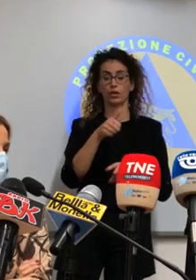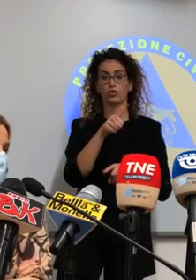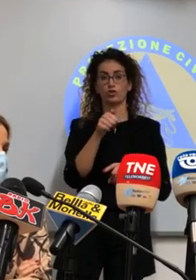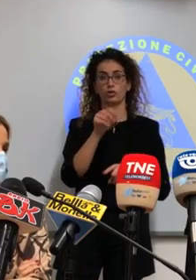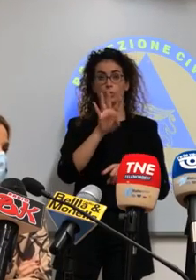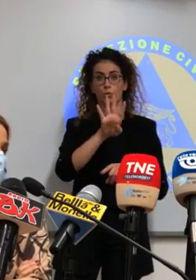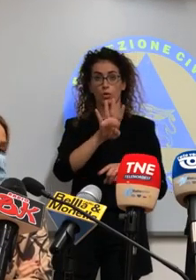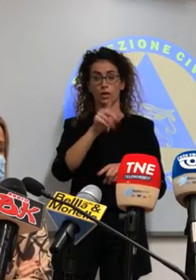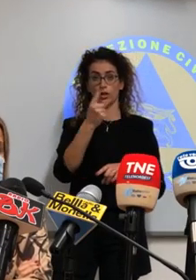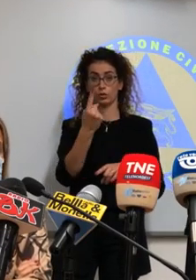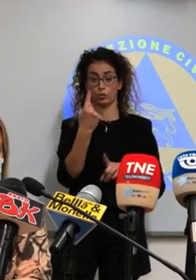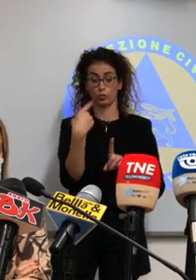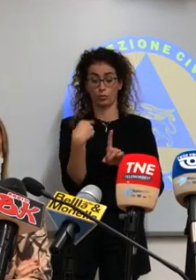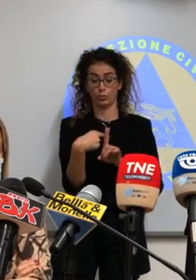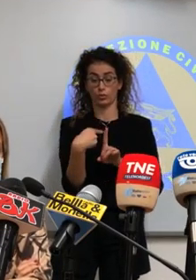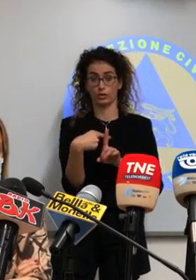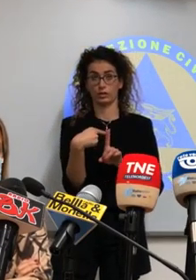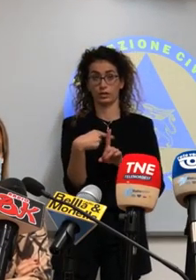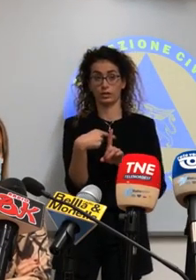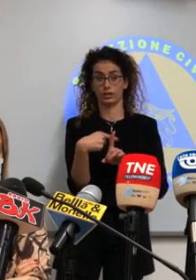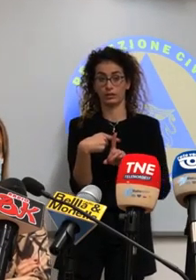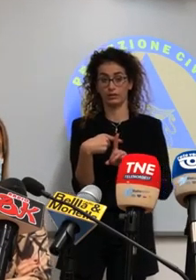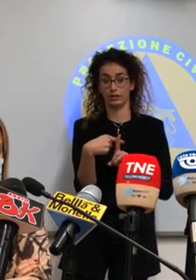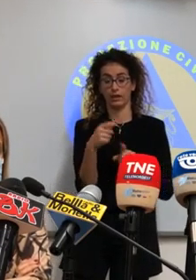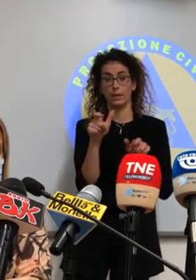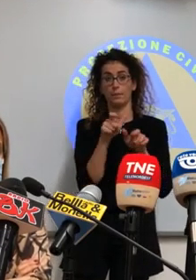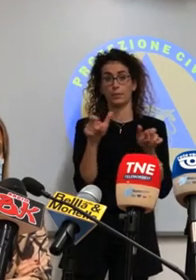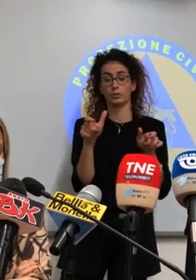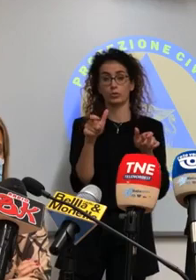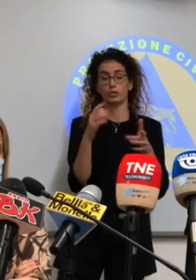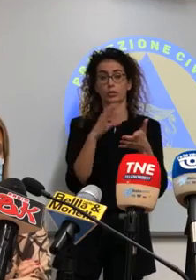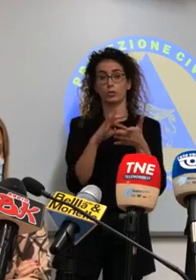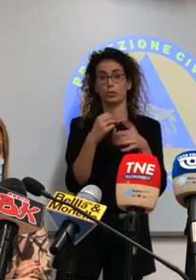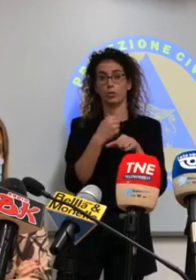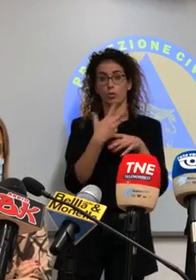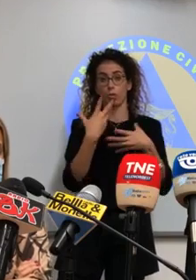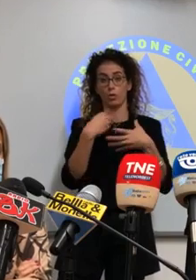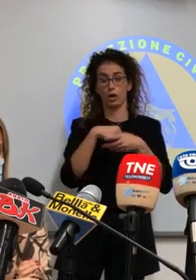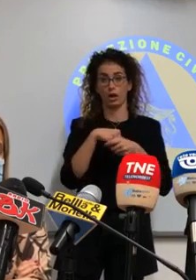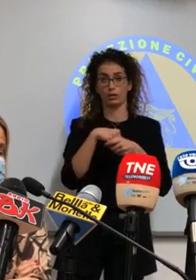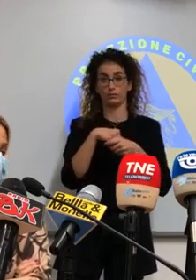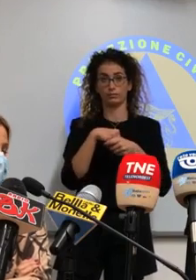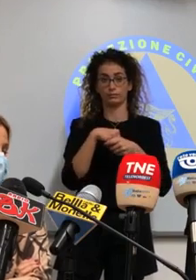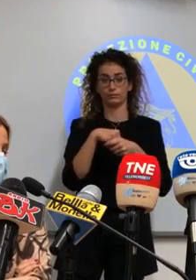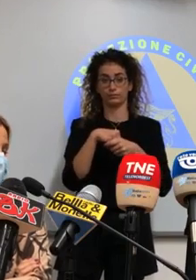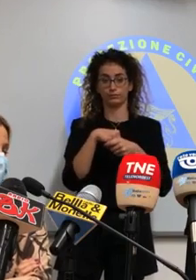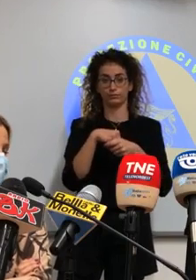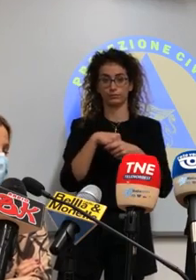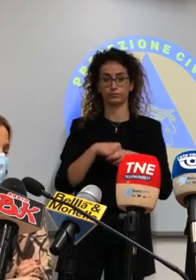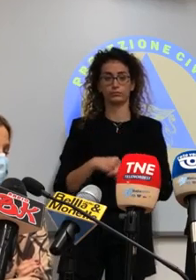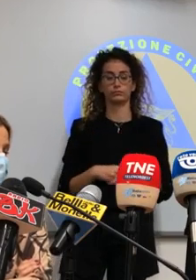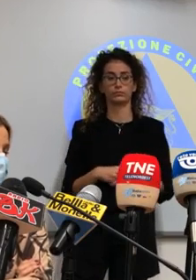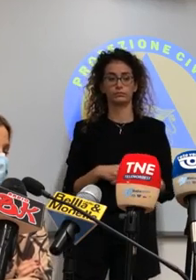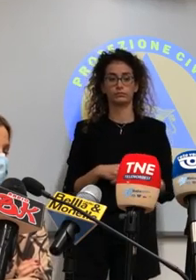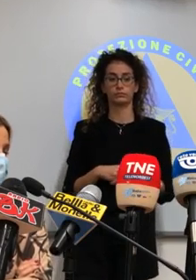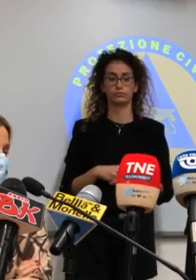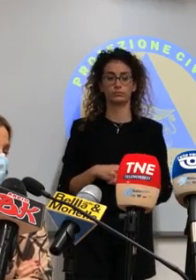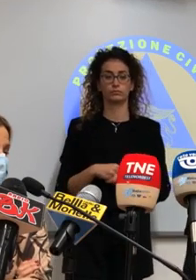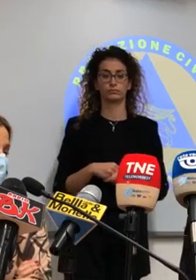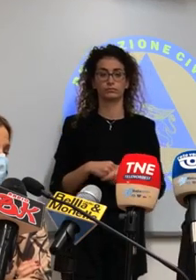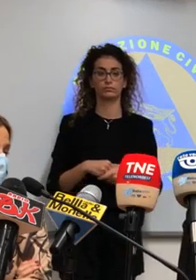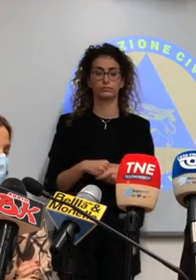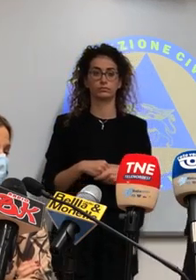141 positivi invece sul personale scolastico.